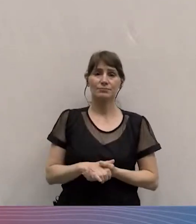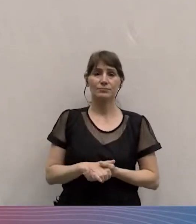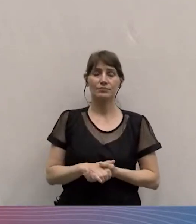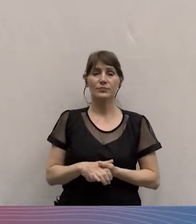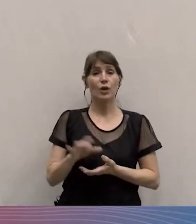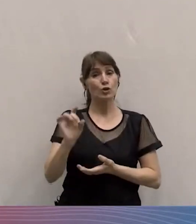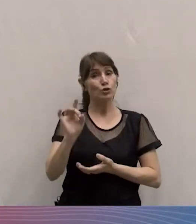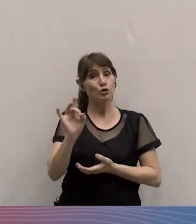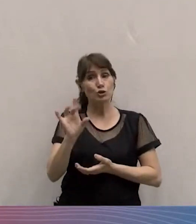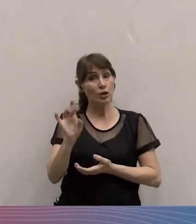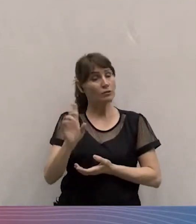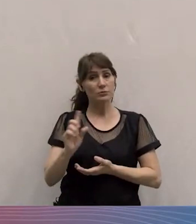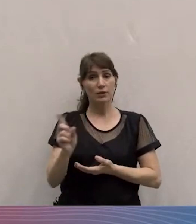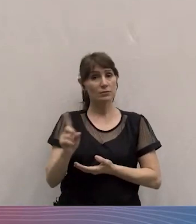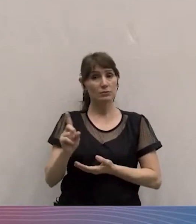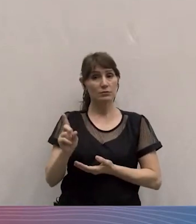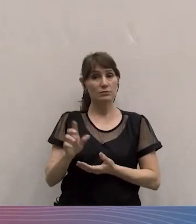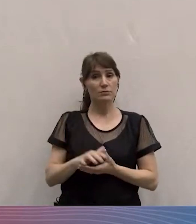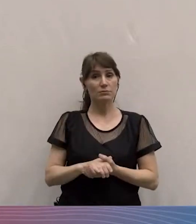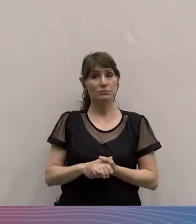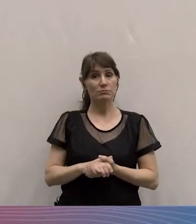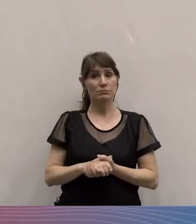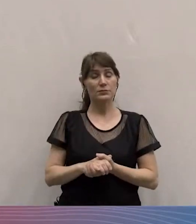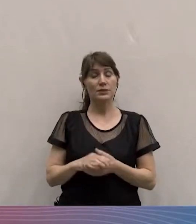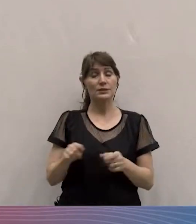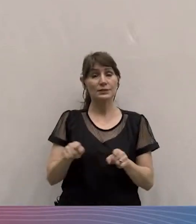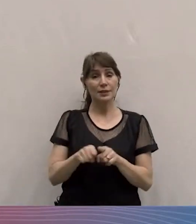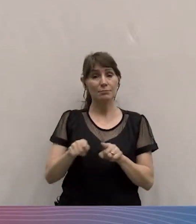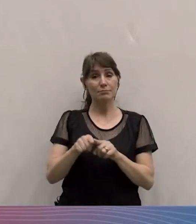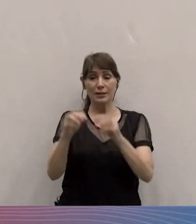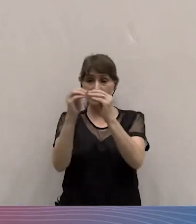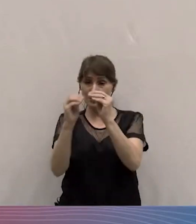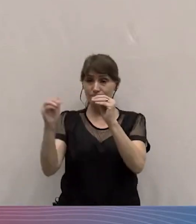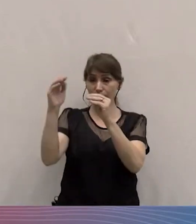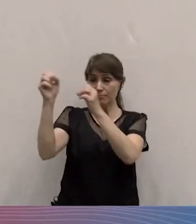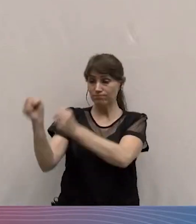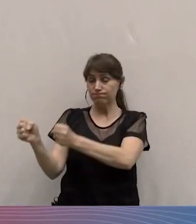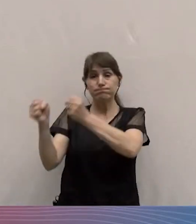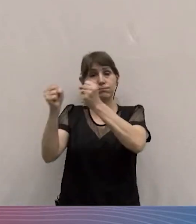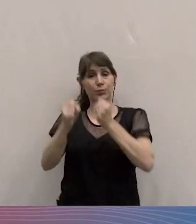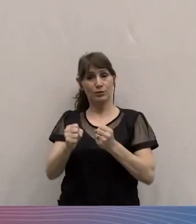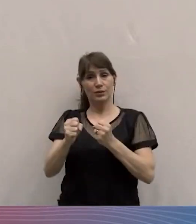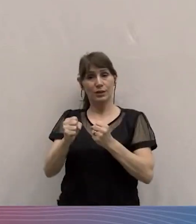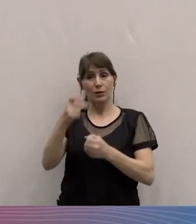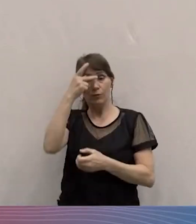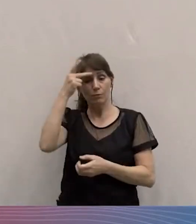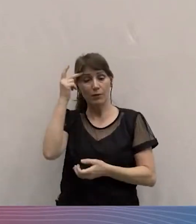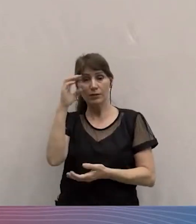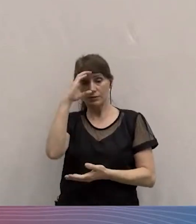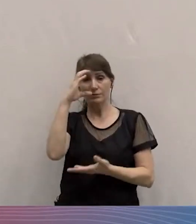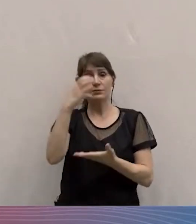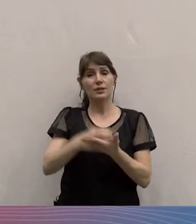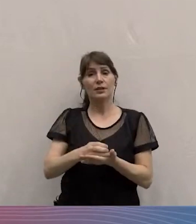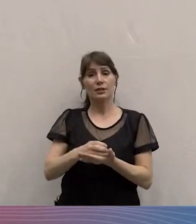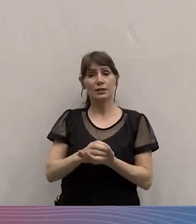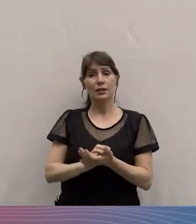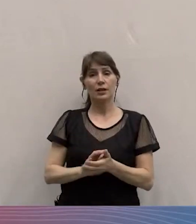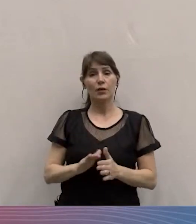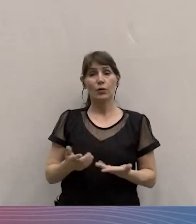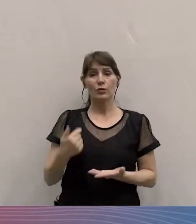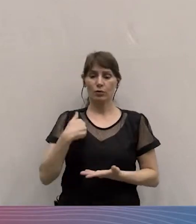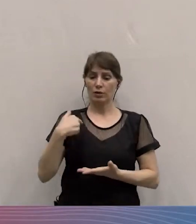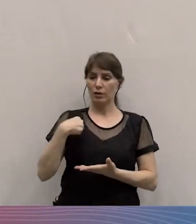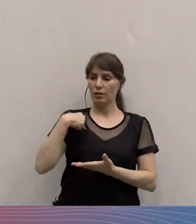E não só isso, a suprema grandeza do seu poder para com os que cremos. Quando